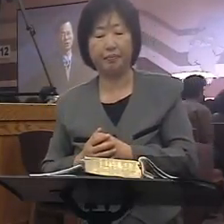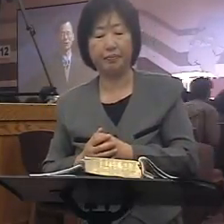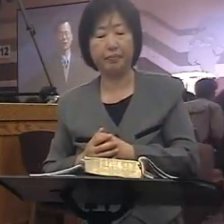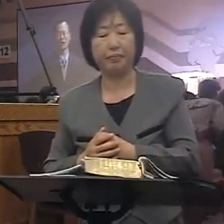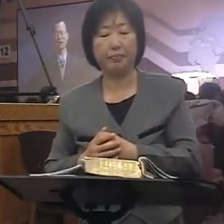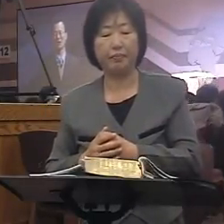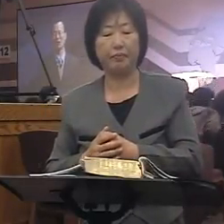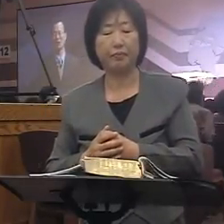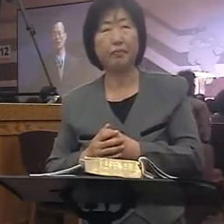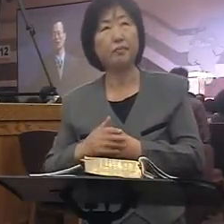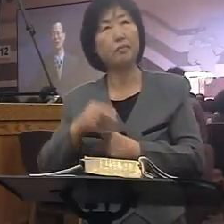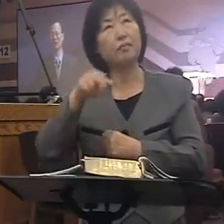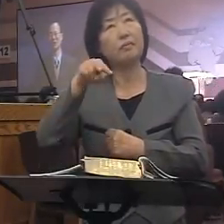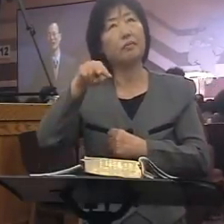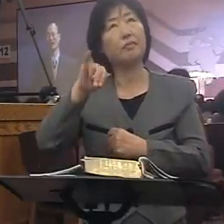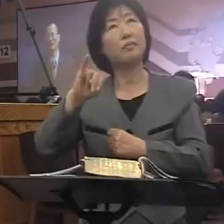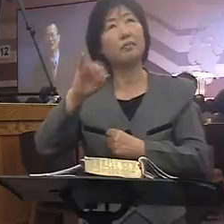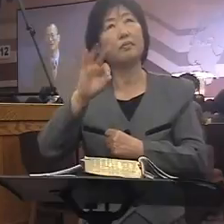C.S. 루이스가 그러죠.